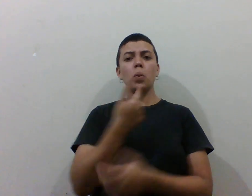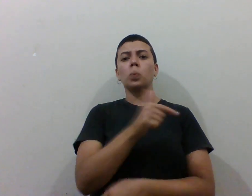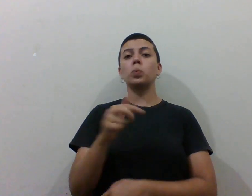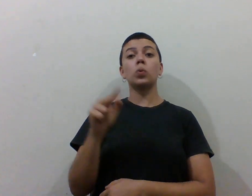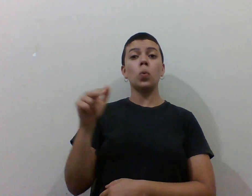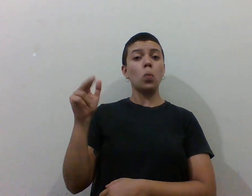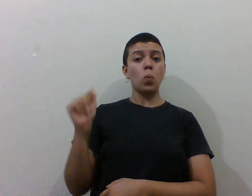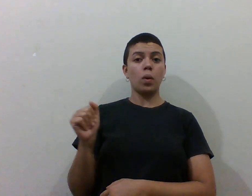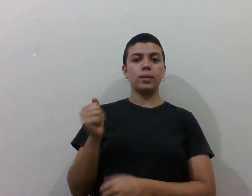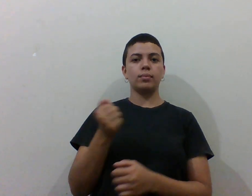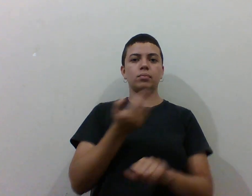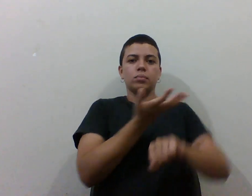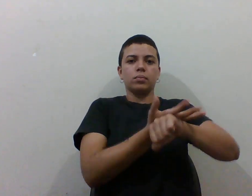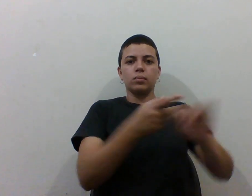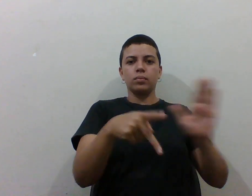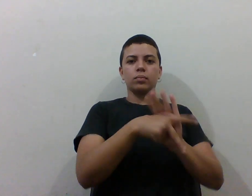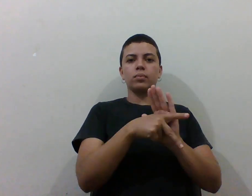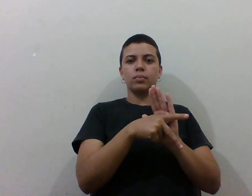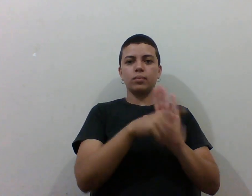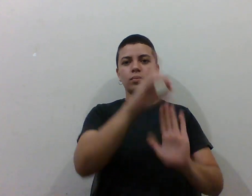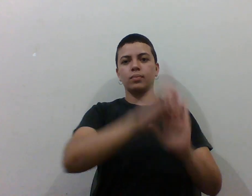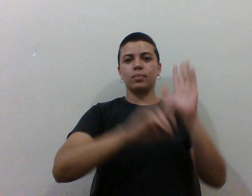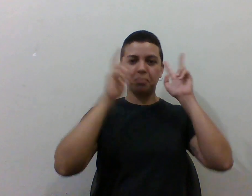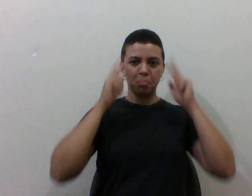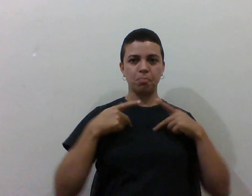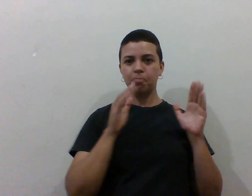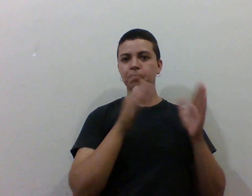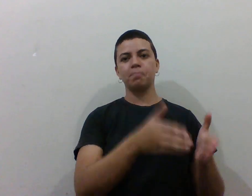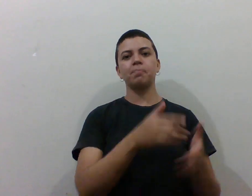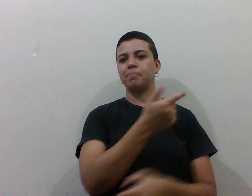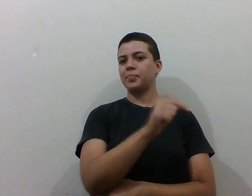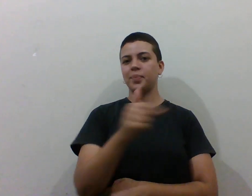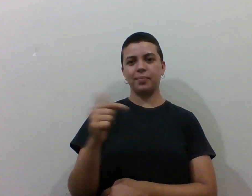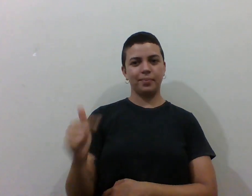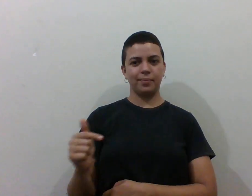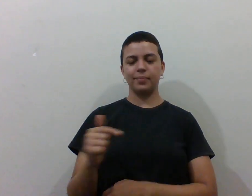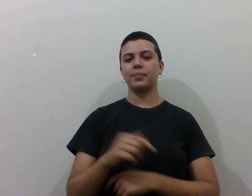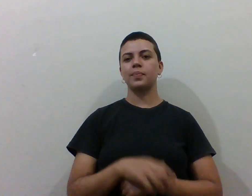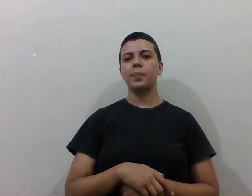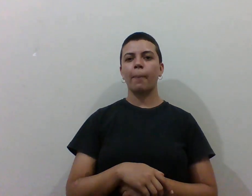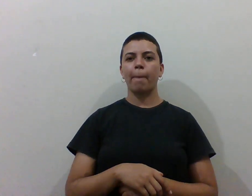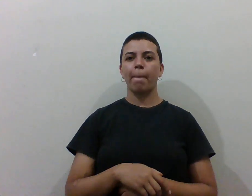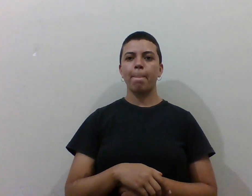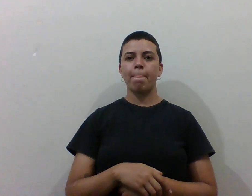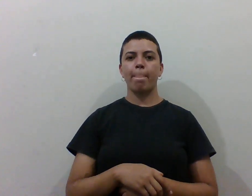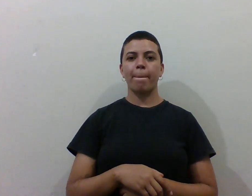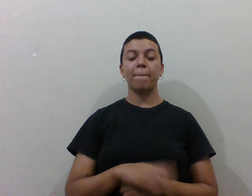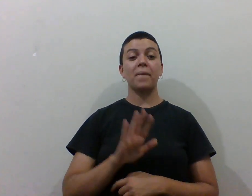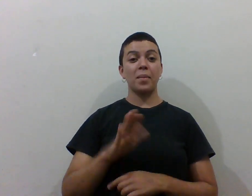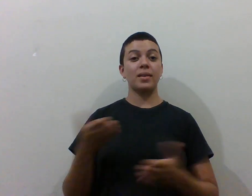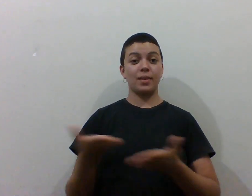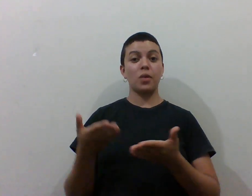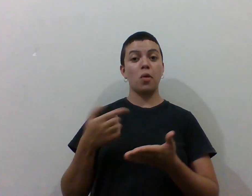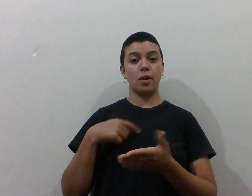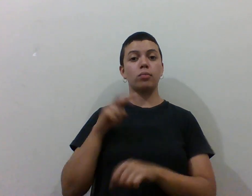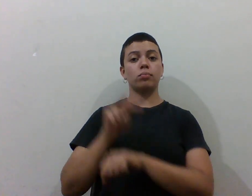específica de direitos humanos tampouco tive acesso a isso de forma transversal e hoje eu sou professora sou professora